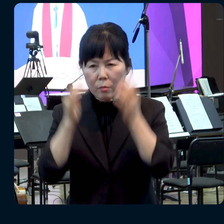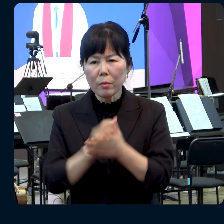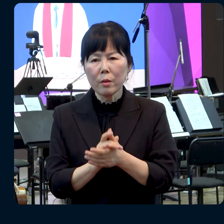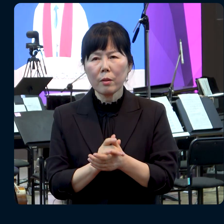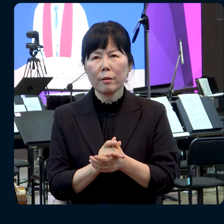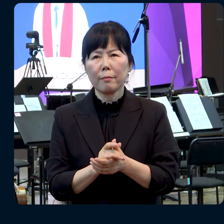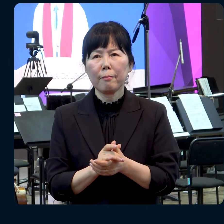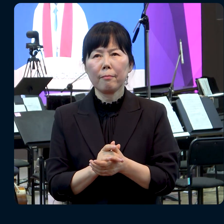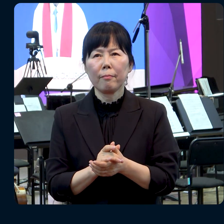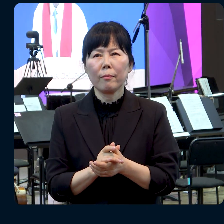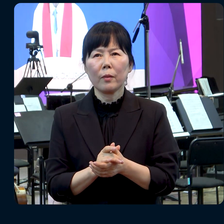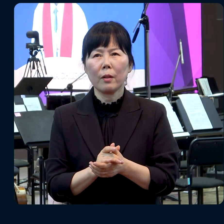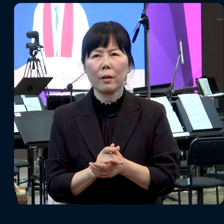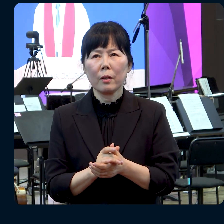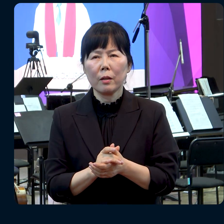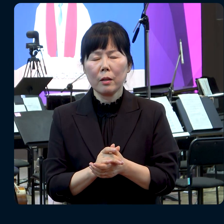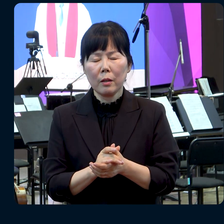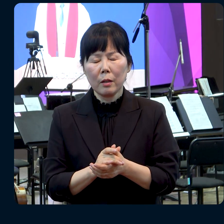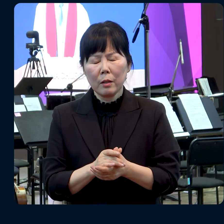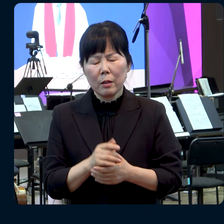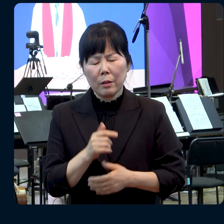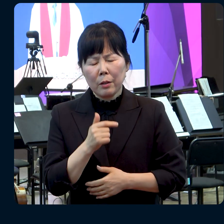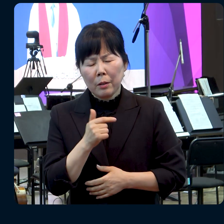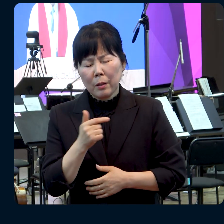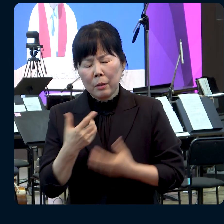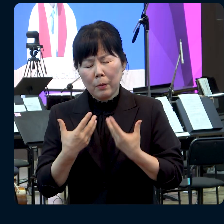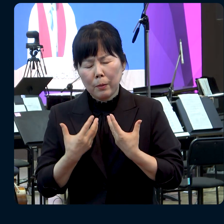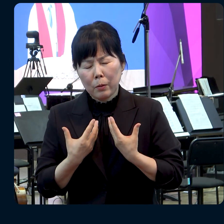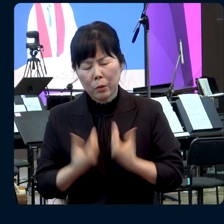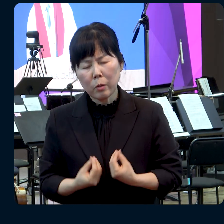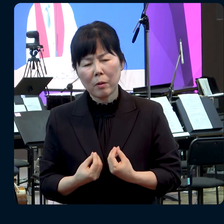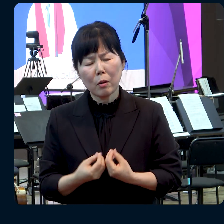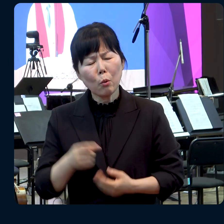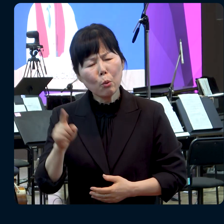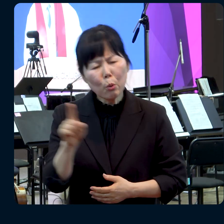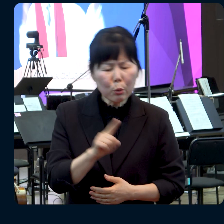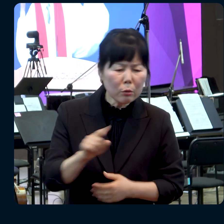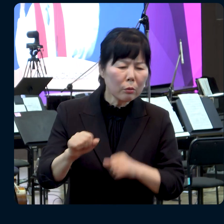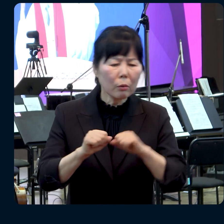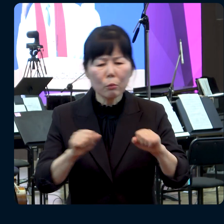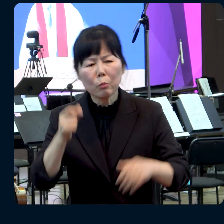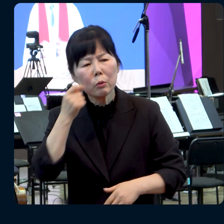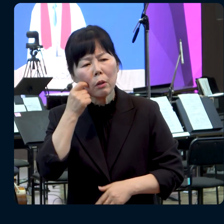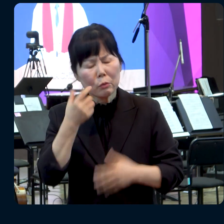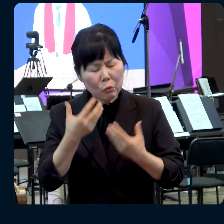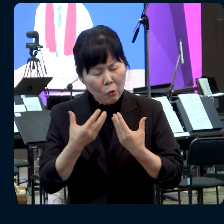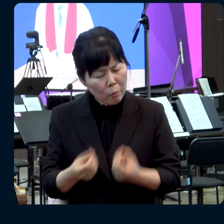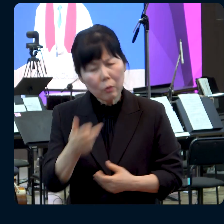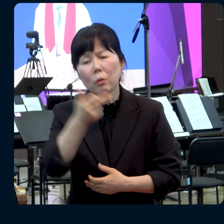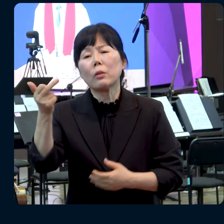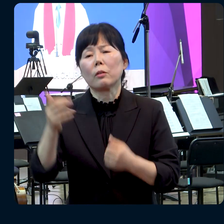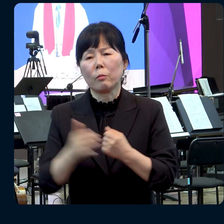사망 앞에서 너무 무력했습니다. 아무것도 할 수가 없었어요. 절망감이 밀고 들어오니까